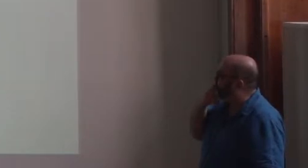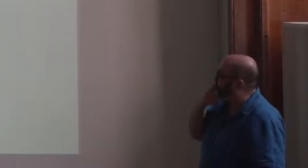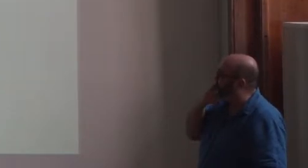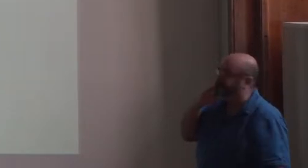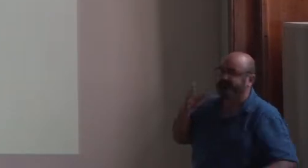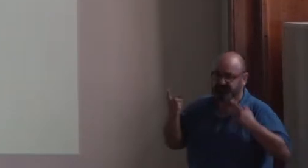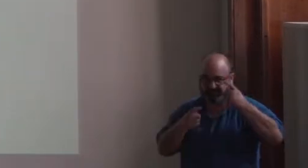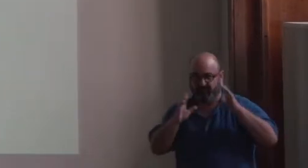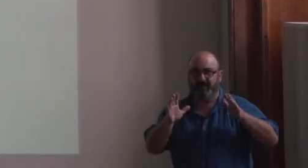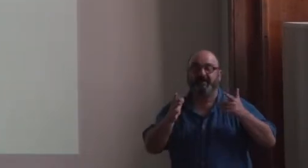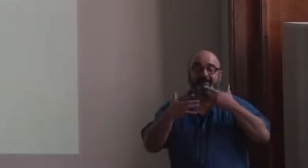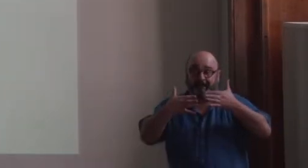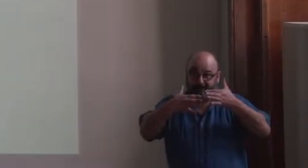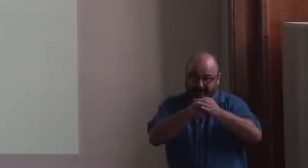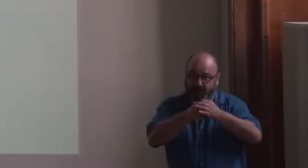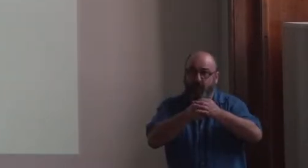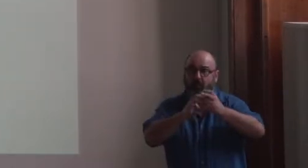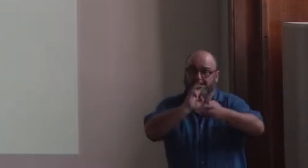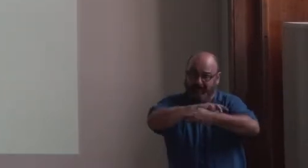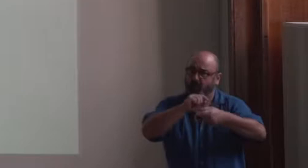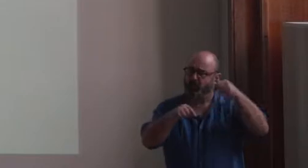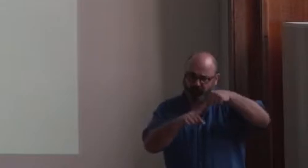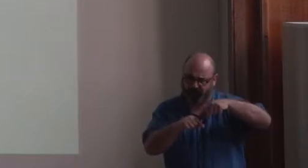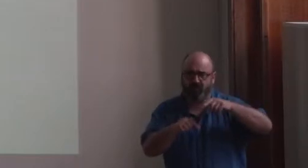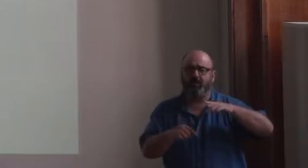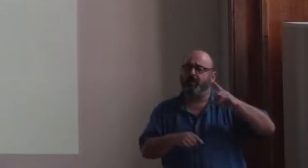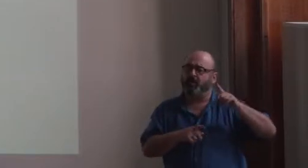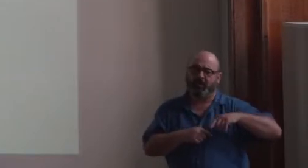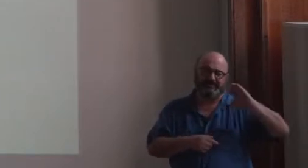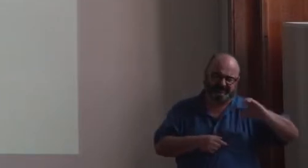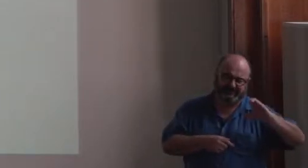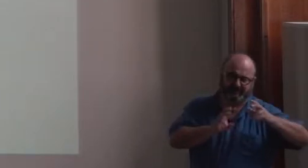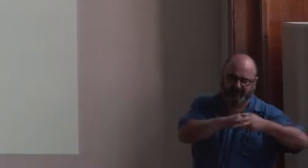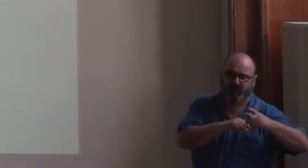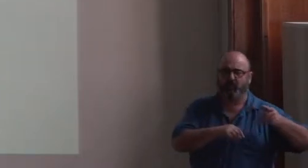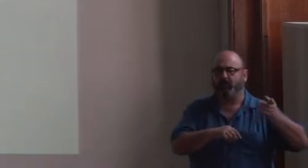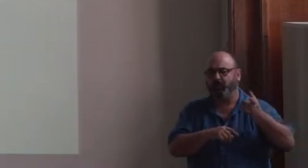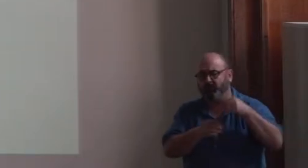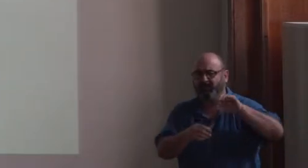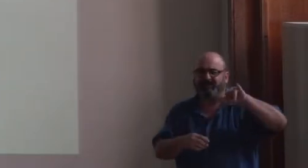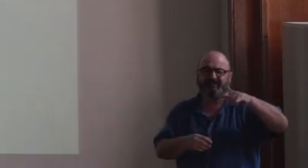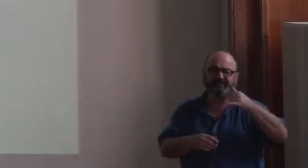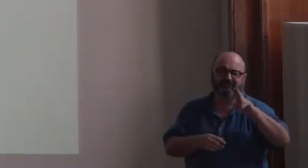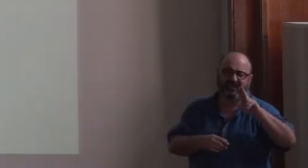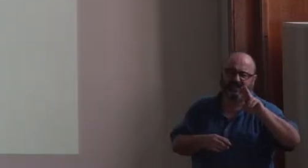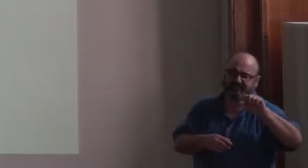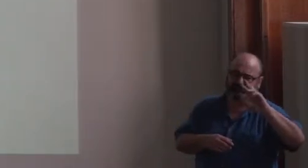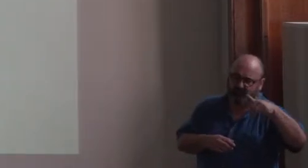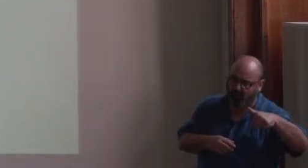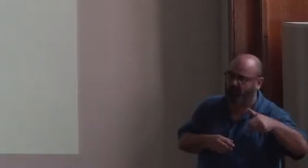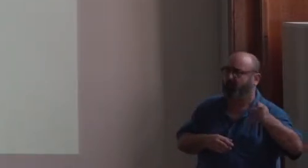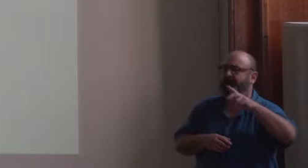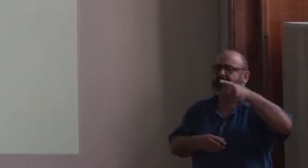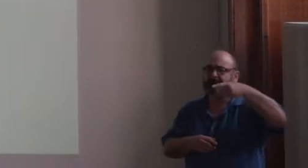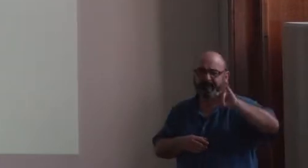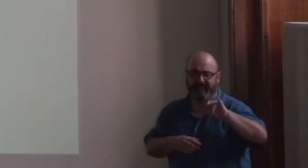Du coup, il a développé MicroPython, qui est un interpréteur Python, en plus de CPython, en plus de JTON qui est mort, en plus de PyPy.